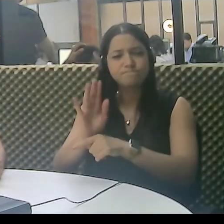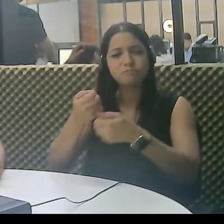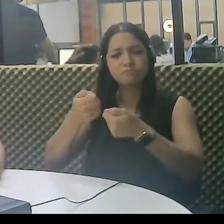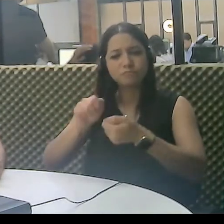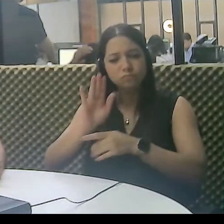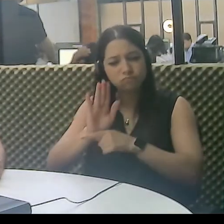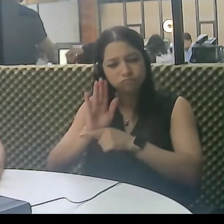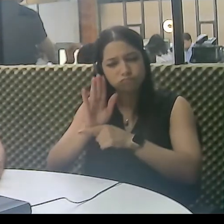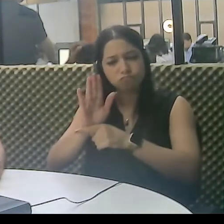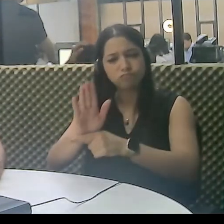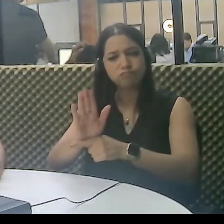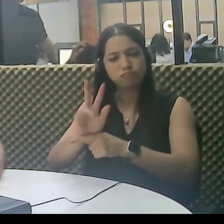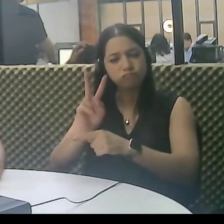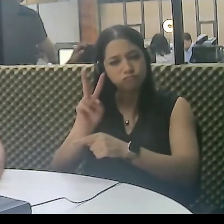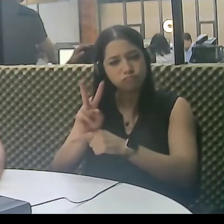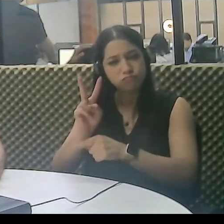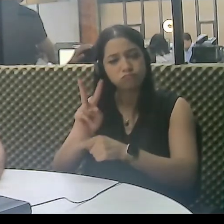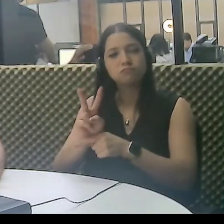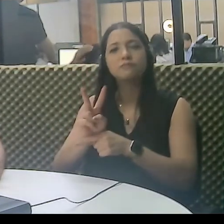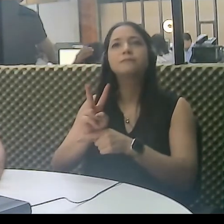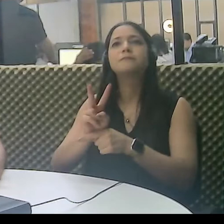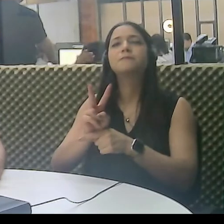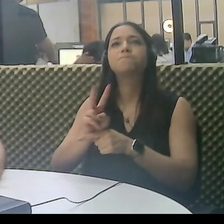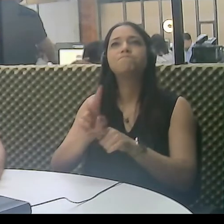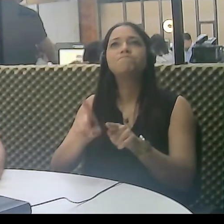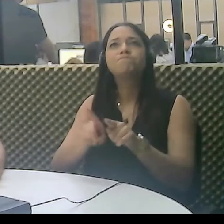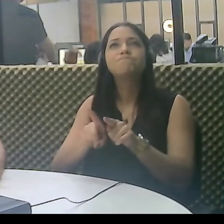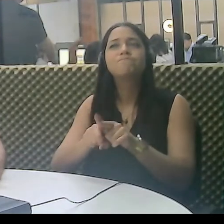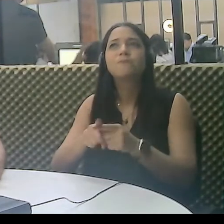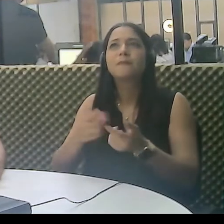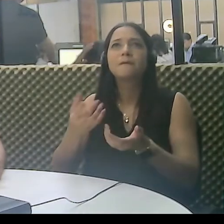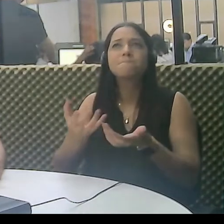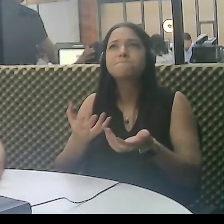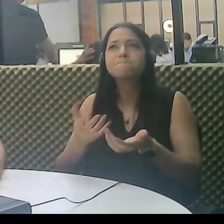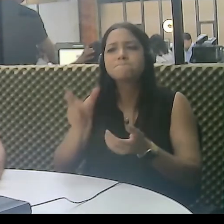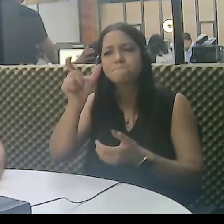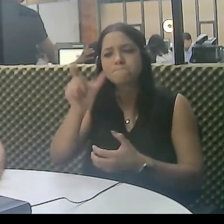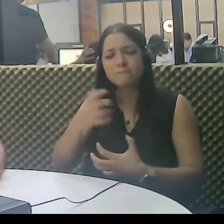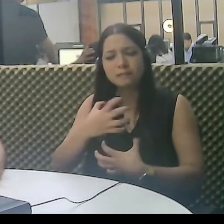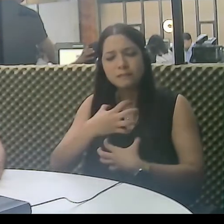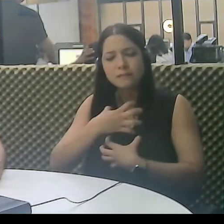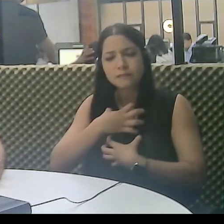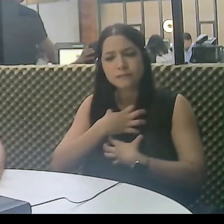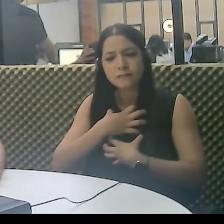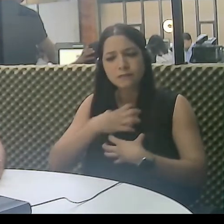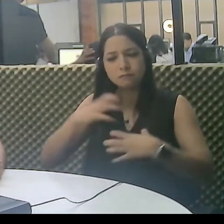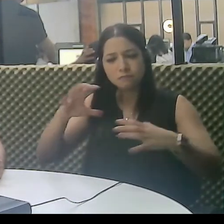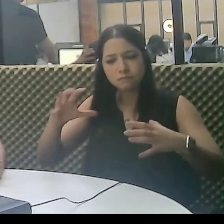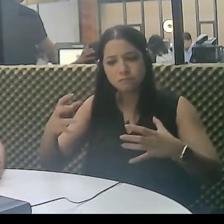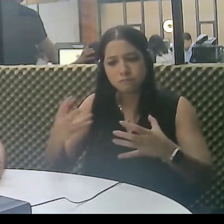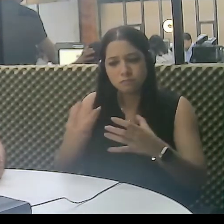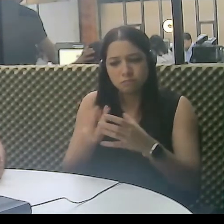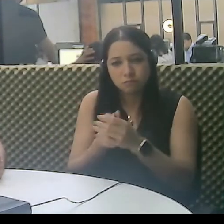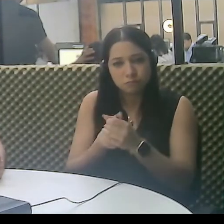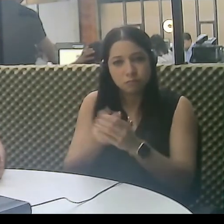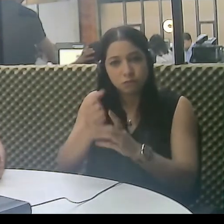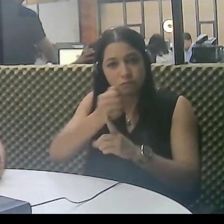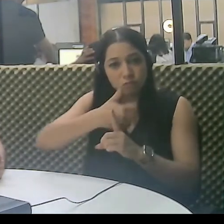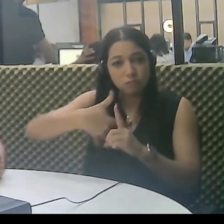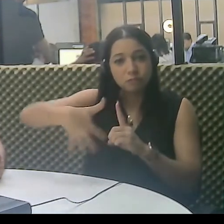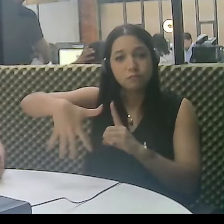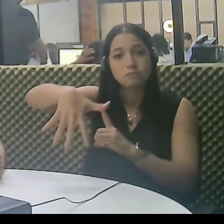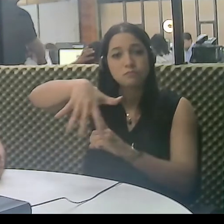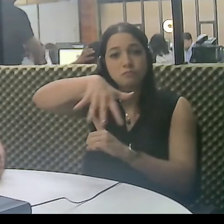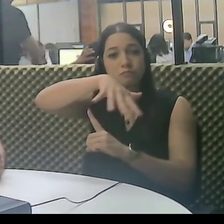necessidades dos idosos, de fazermos com que eles sintam-se parte integrante da sociedade,